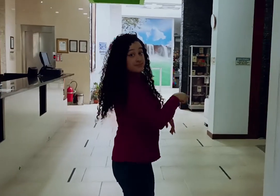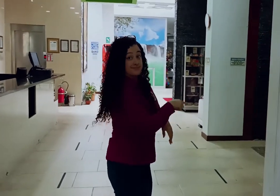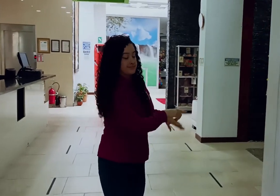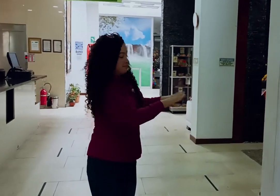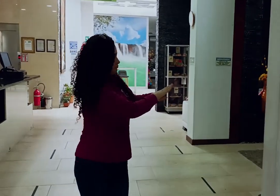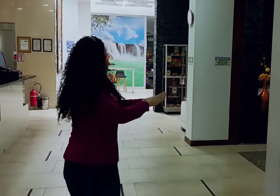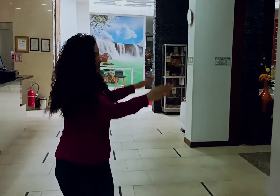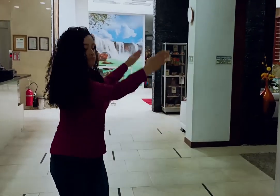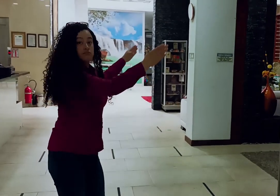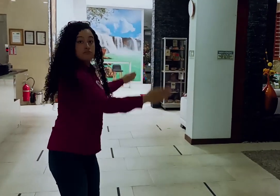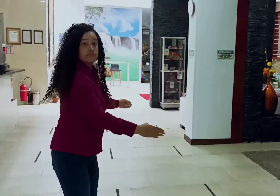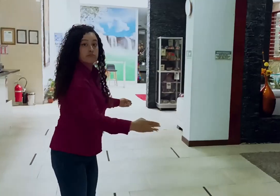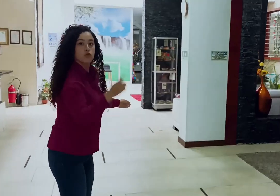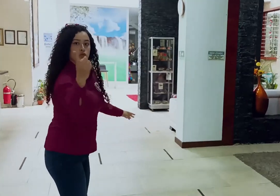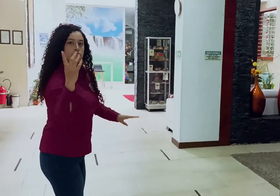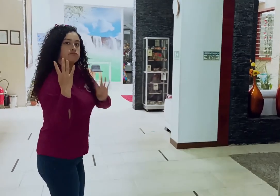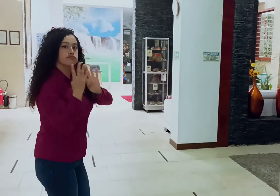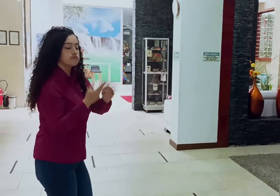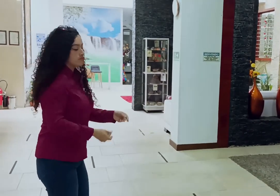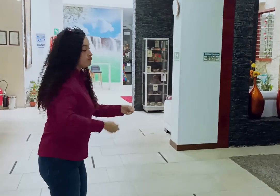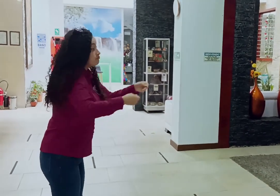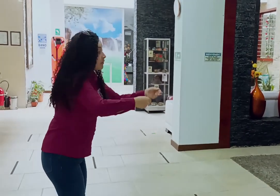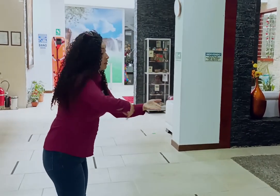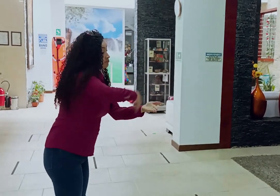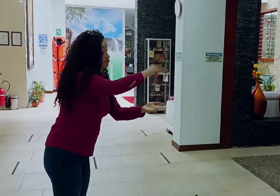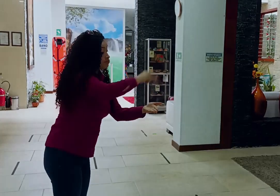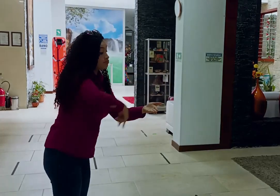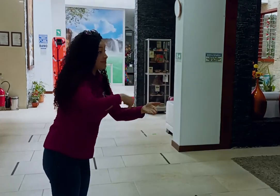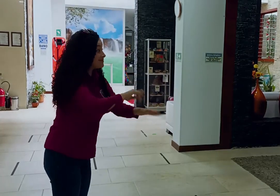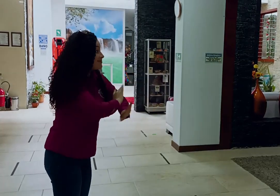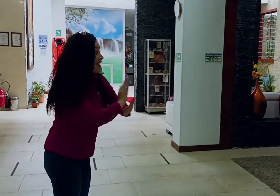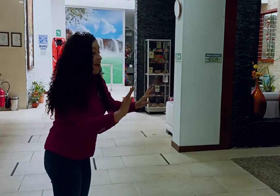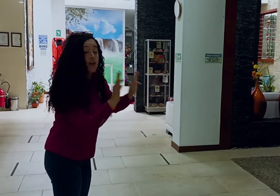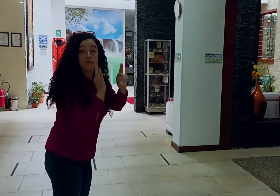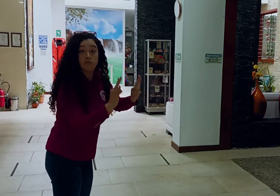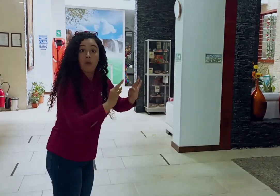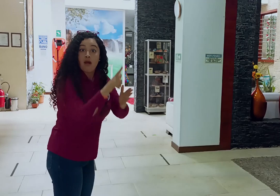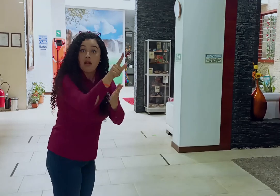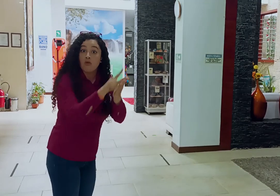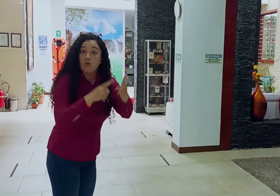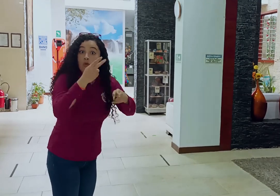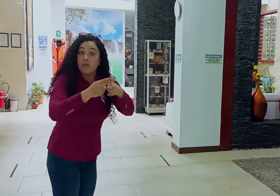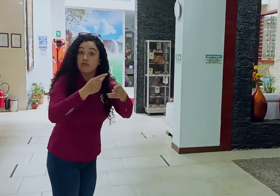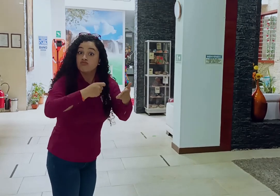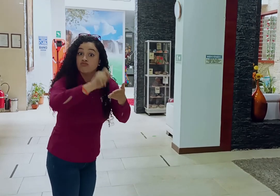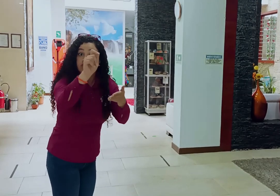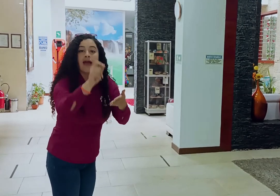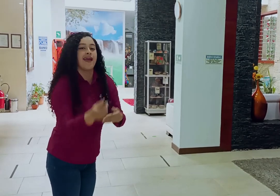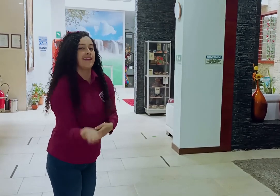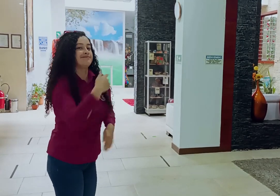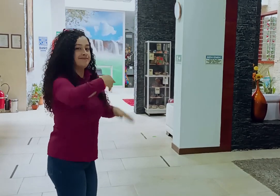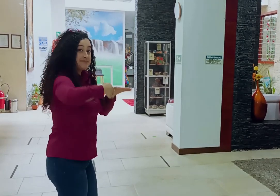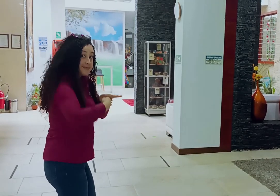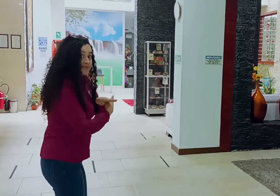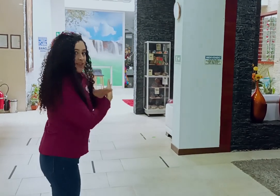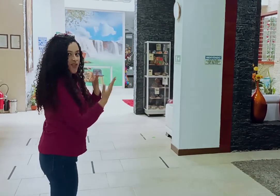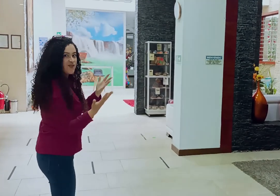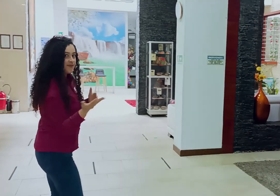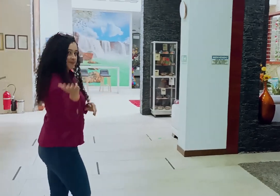en esta parte de acá encontraron una mesa donde podrán registrarse el código será escaneado y cuando se verifique que